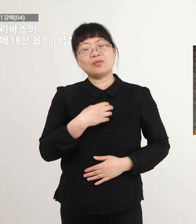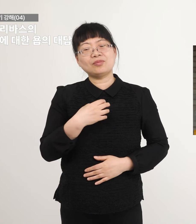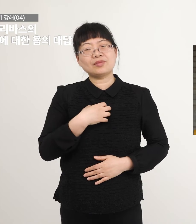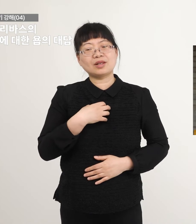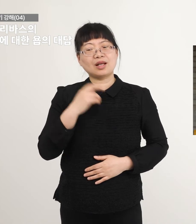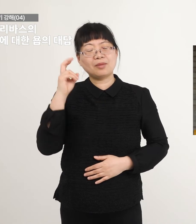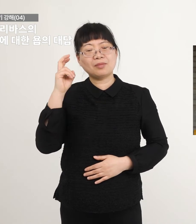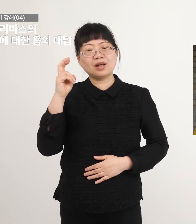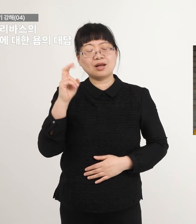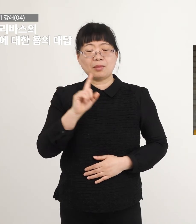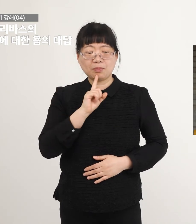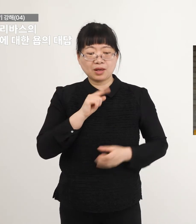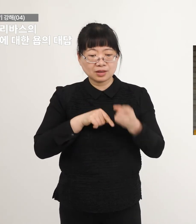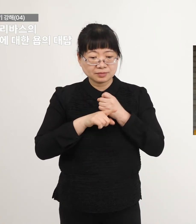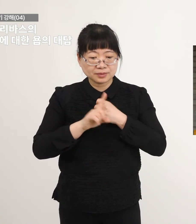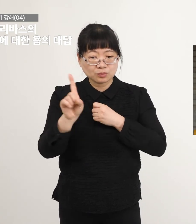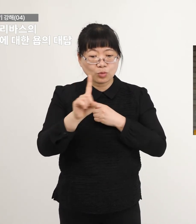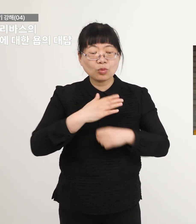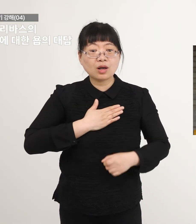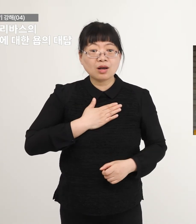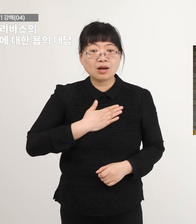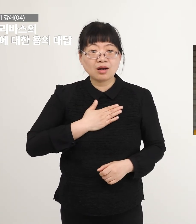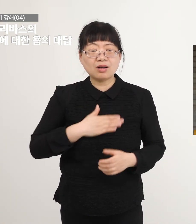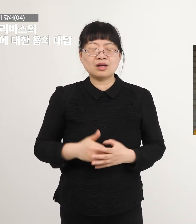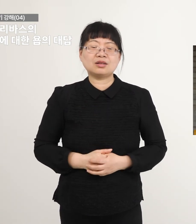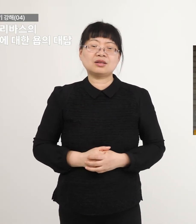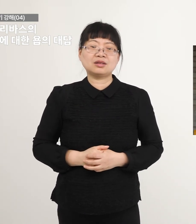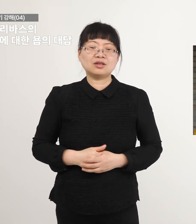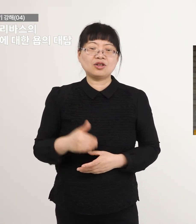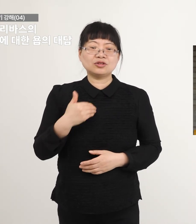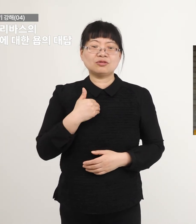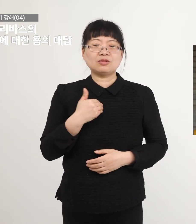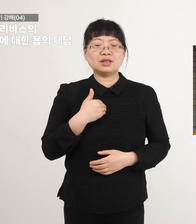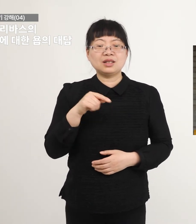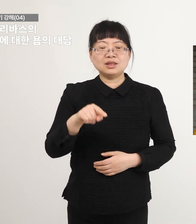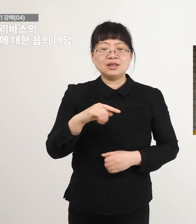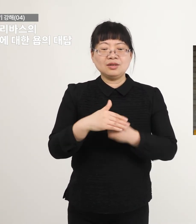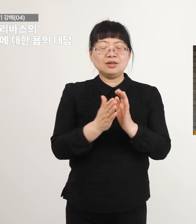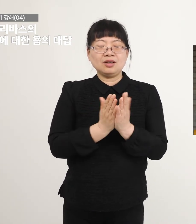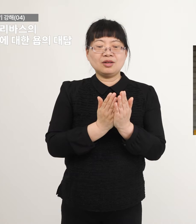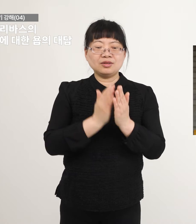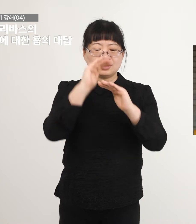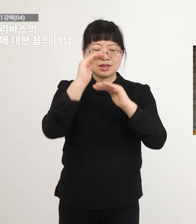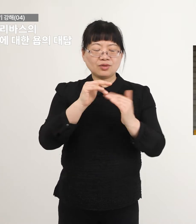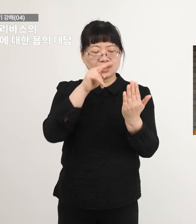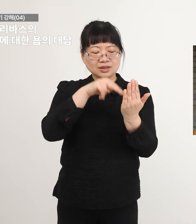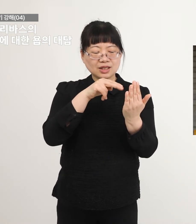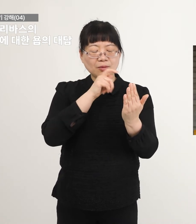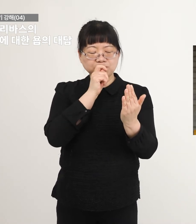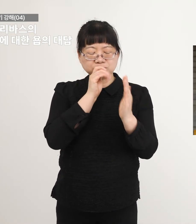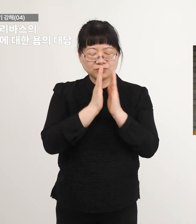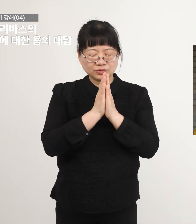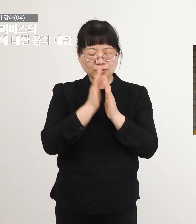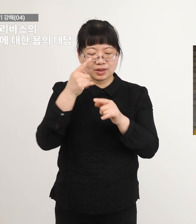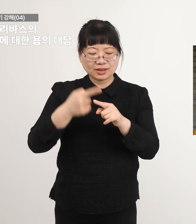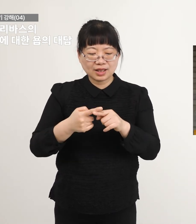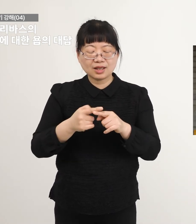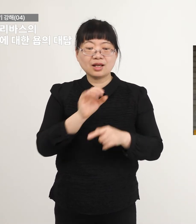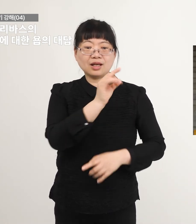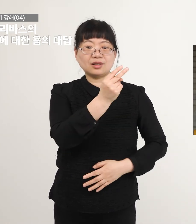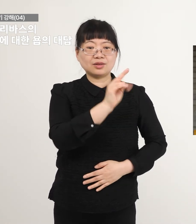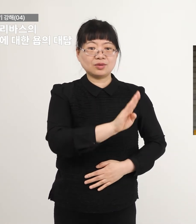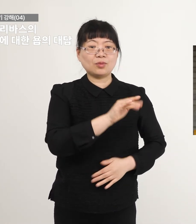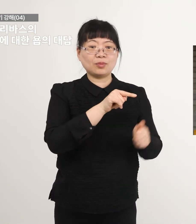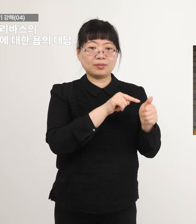겁내는구나. 이게 무슨 얘기인지 아세요? 저는 이 본문을 묵상하다가 참